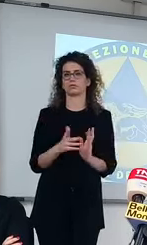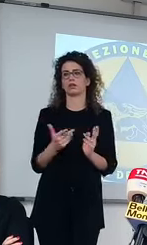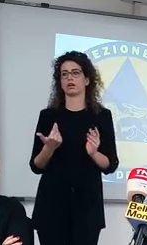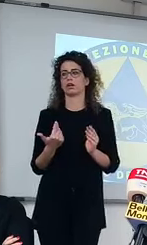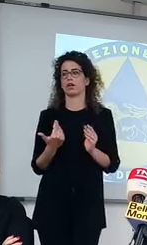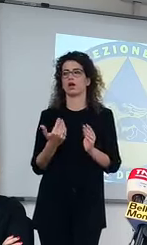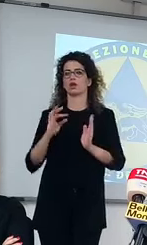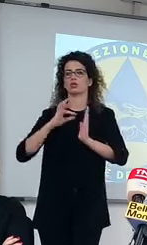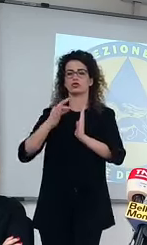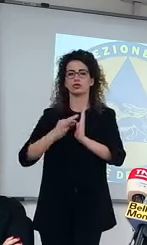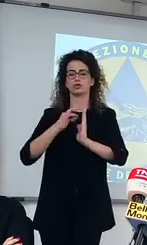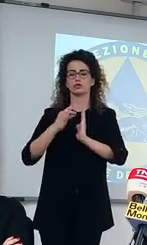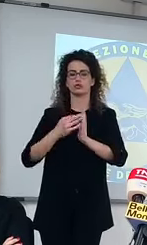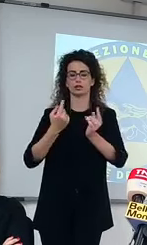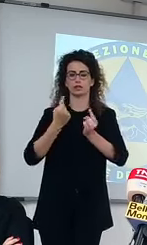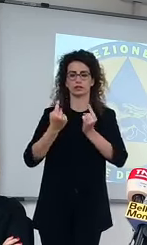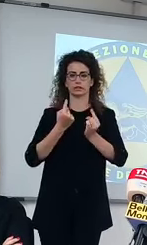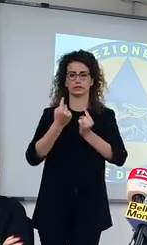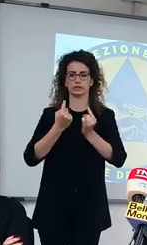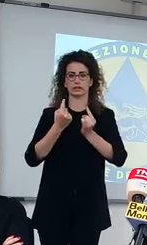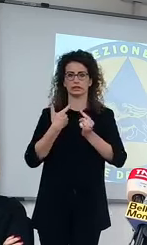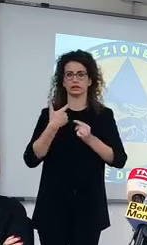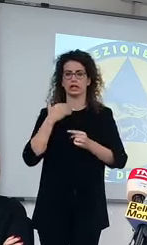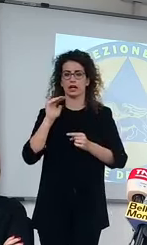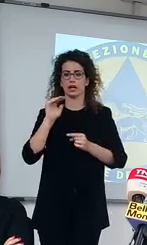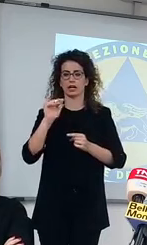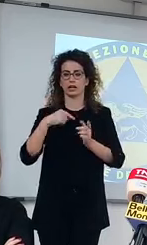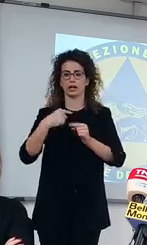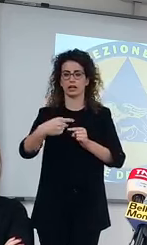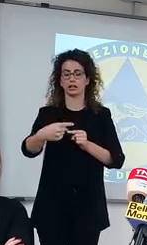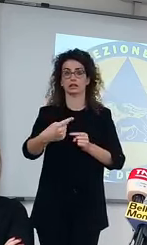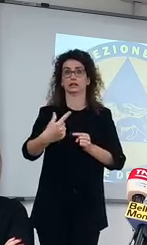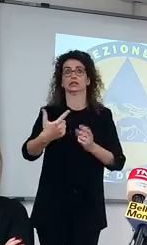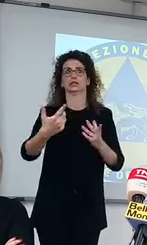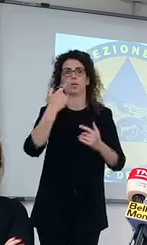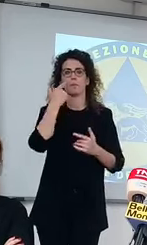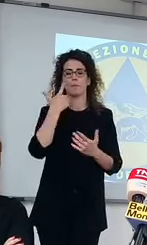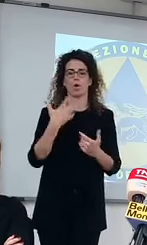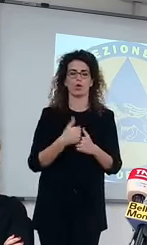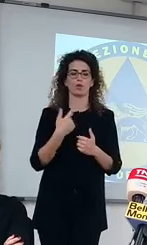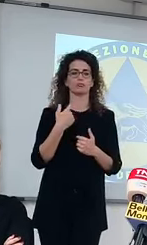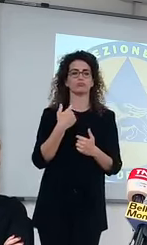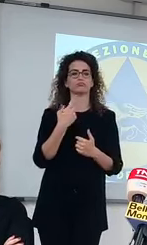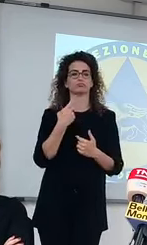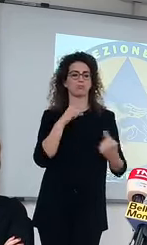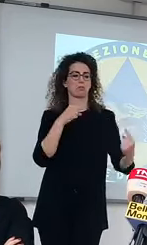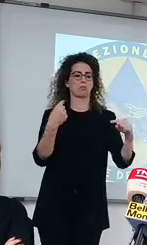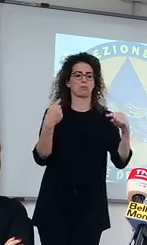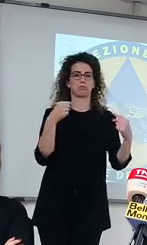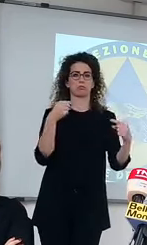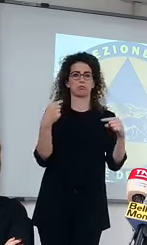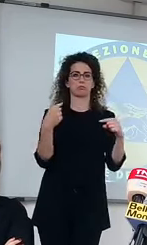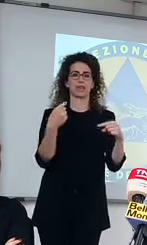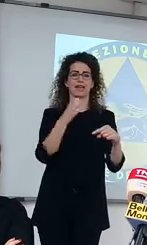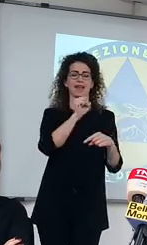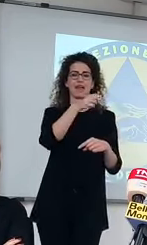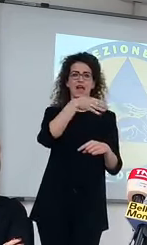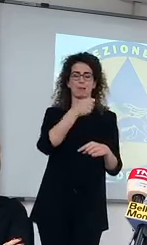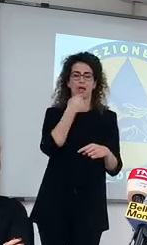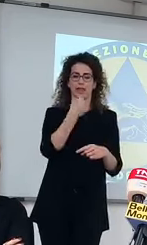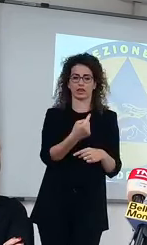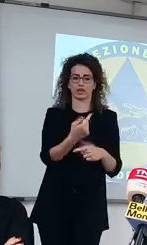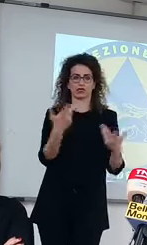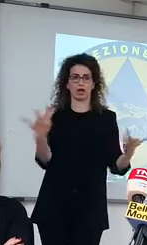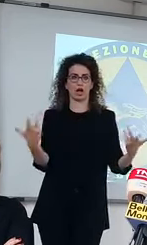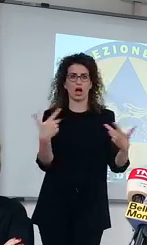ha la sua pena, non sappiamo cosa ci riserveranno i prossimi giorni. Vedo un grande dibattito anche tenuto in piedi da Emma, che dice: ma